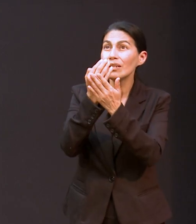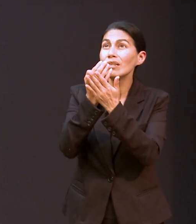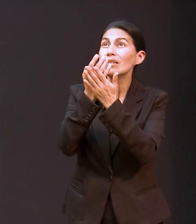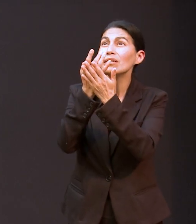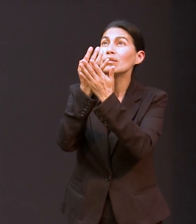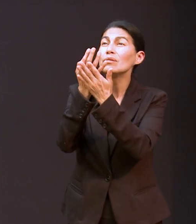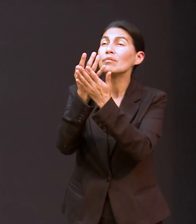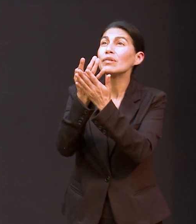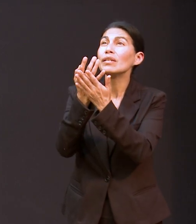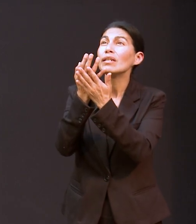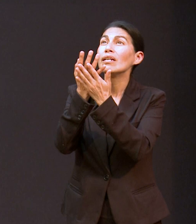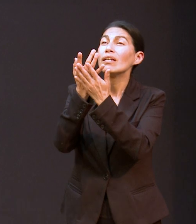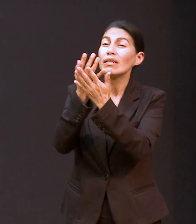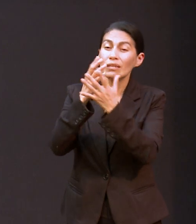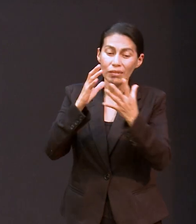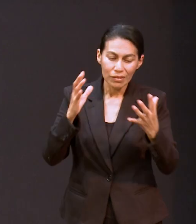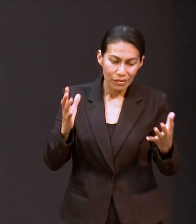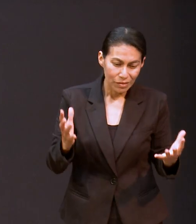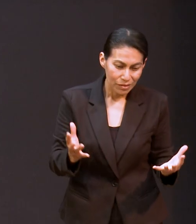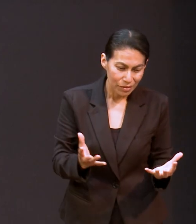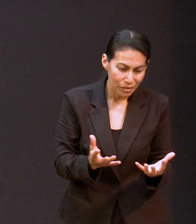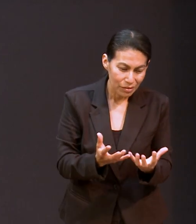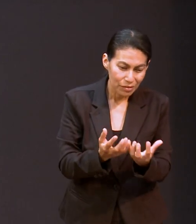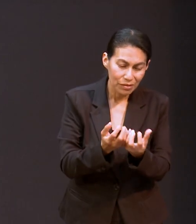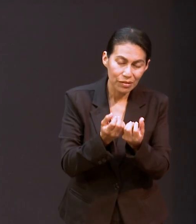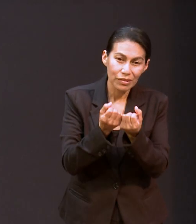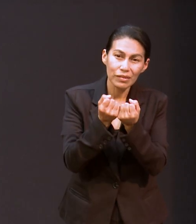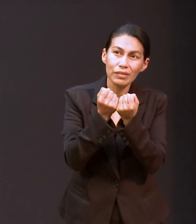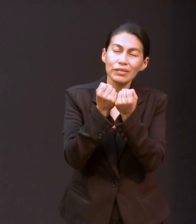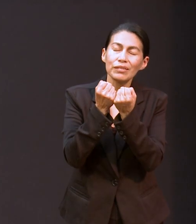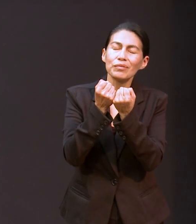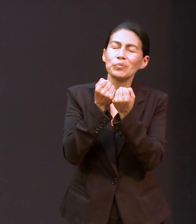la esperanza y salvación